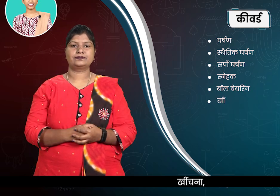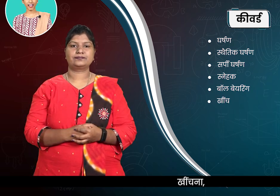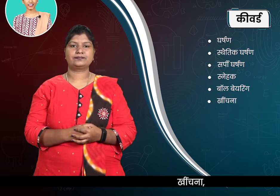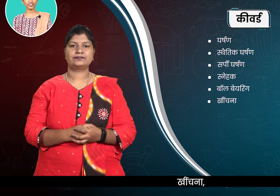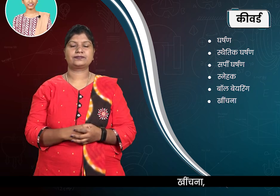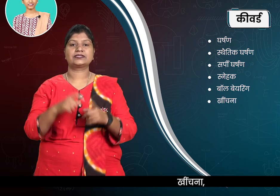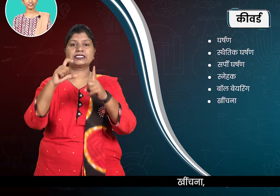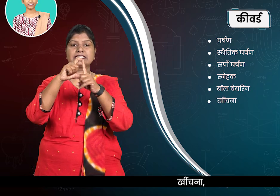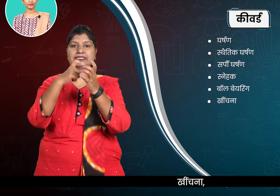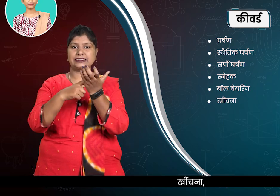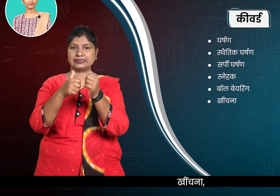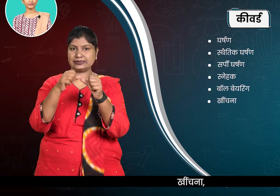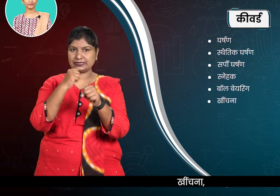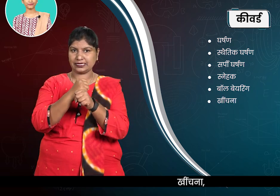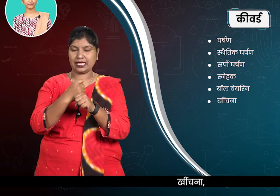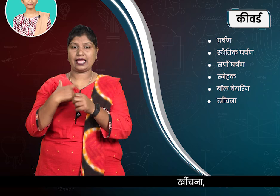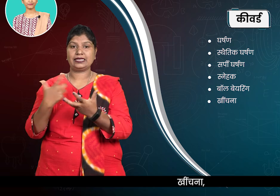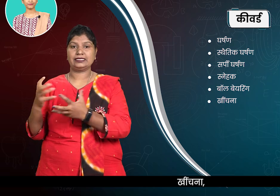खीचना